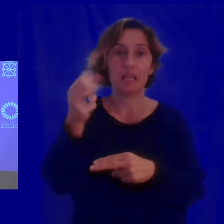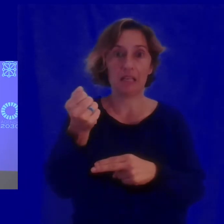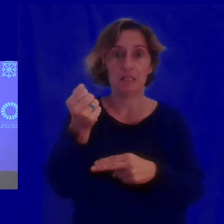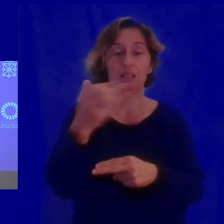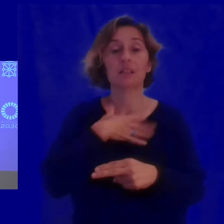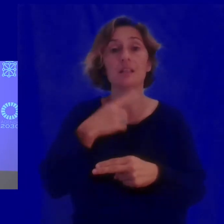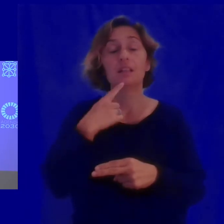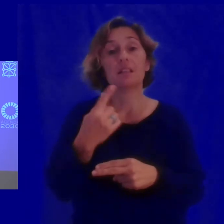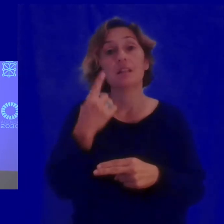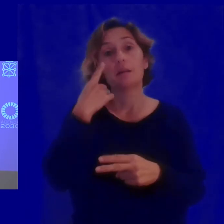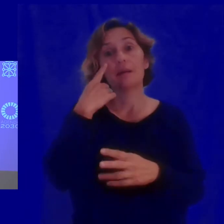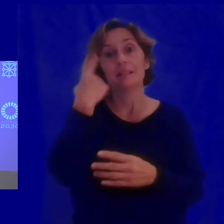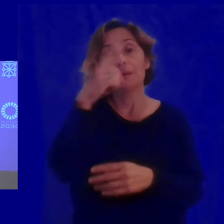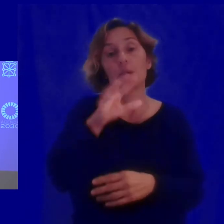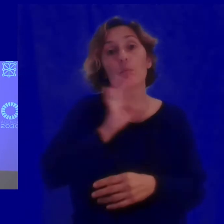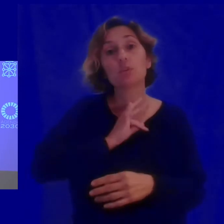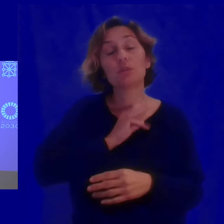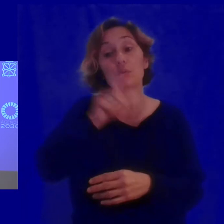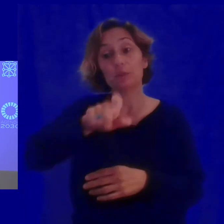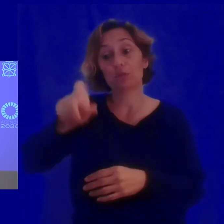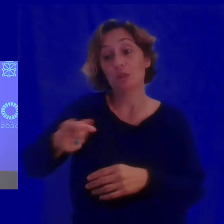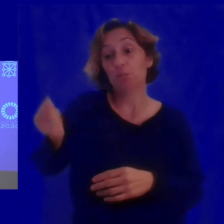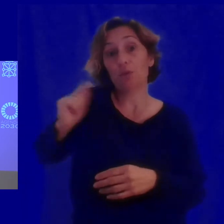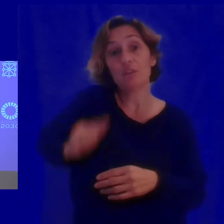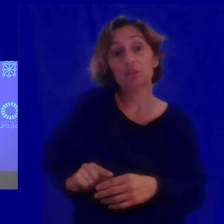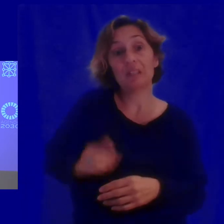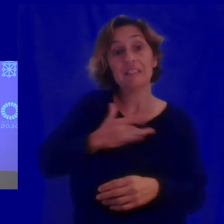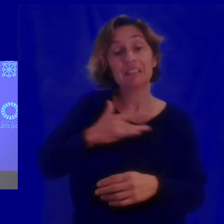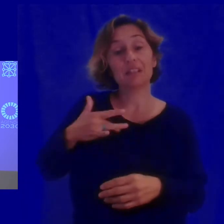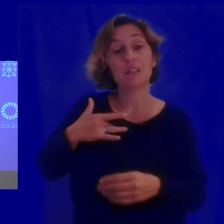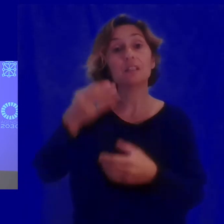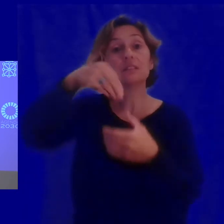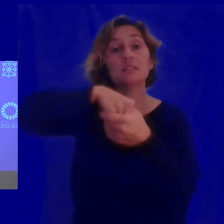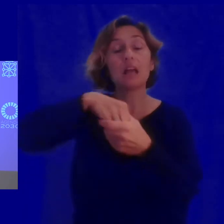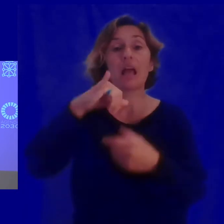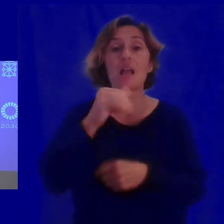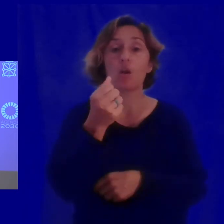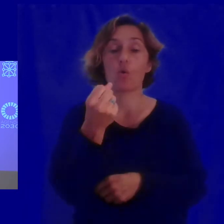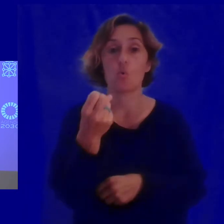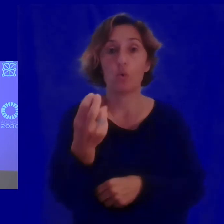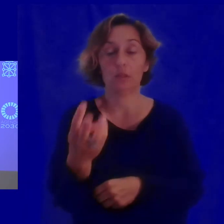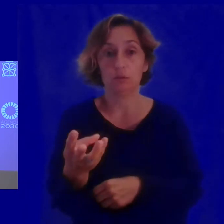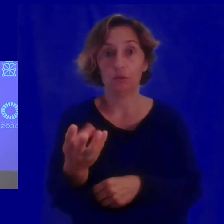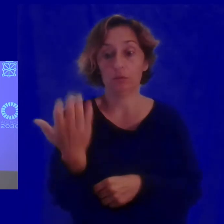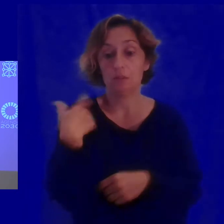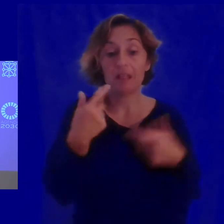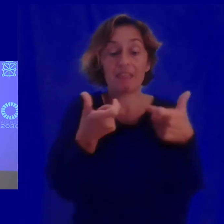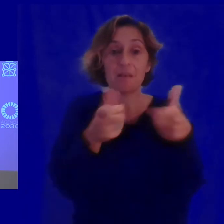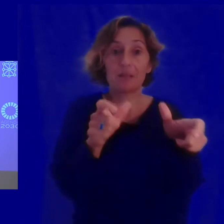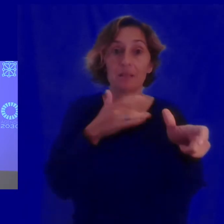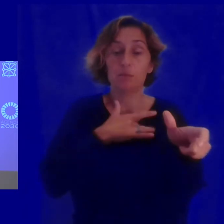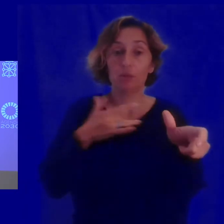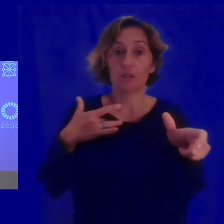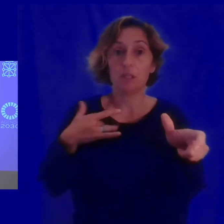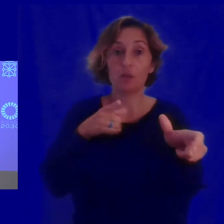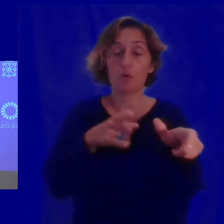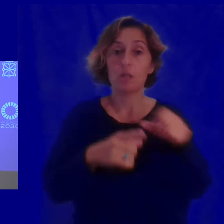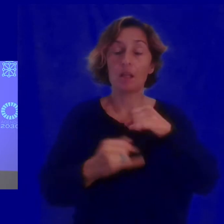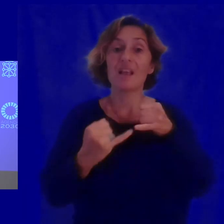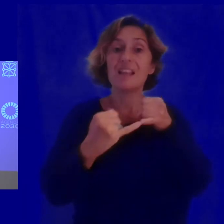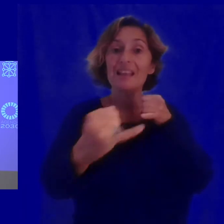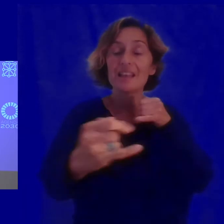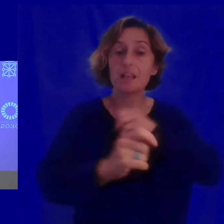sanitarios de Navarra. Entra en la estrategia de los profesionales que se lleva desde el Departamento de Salud como una línea